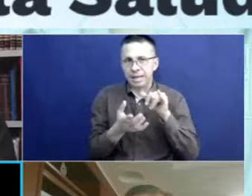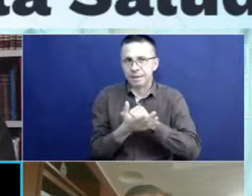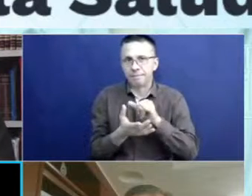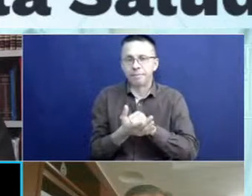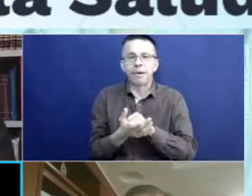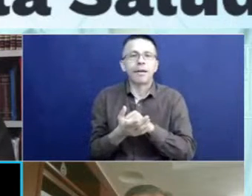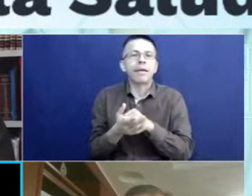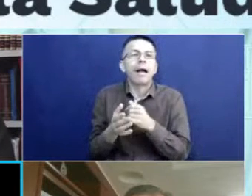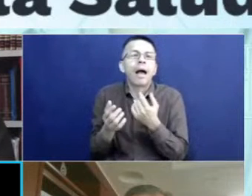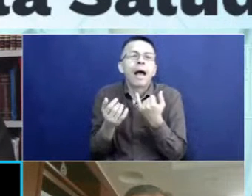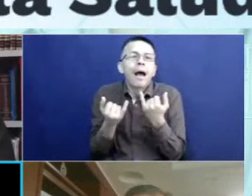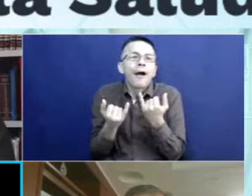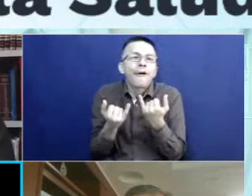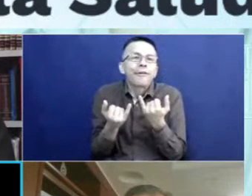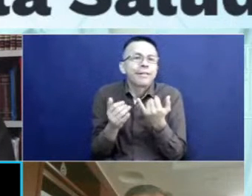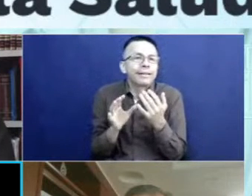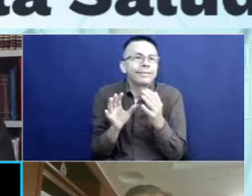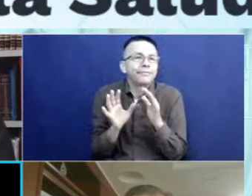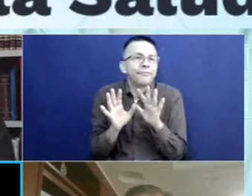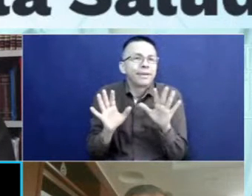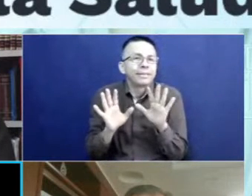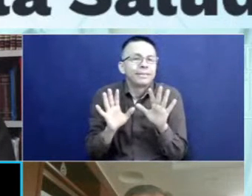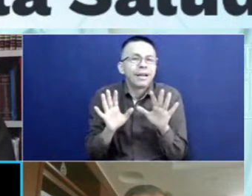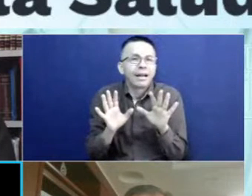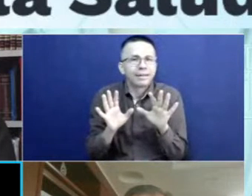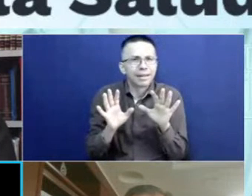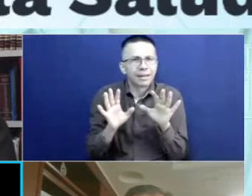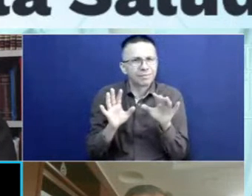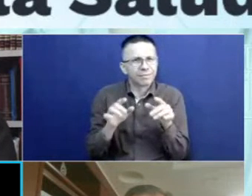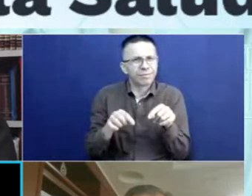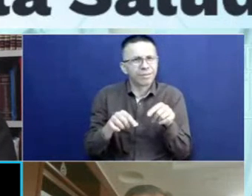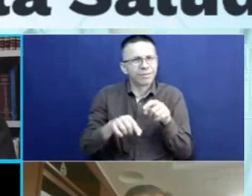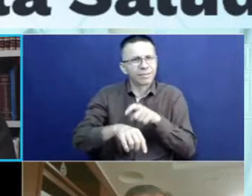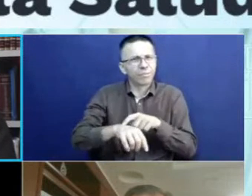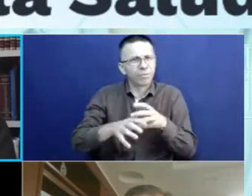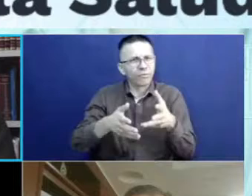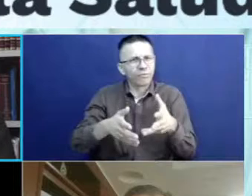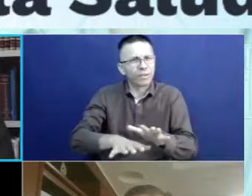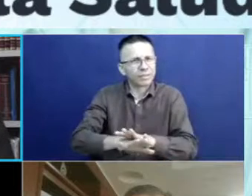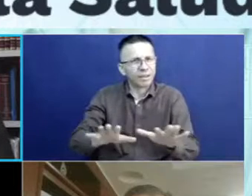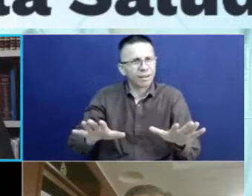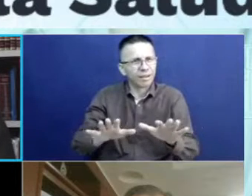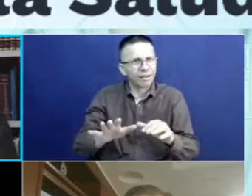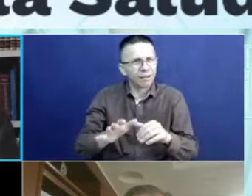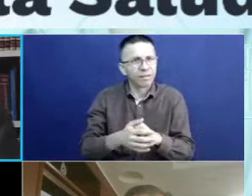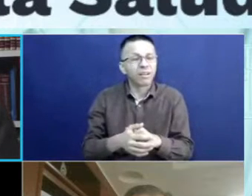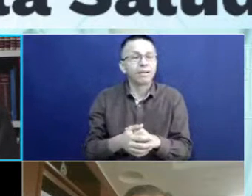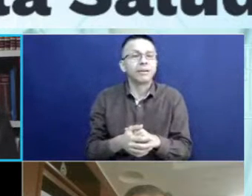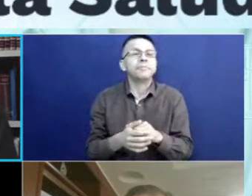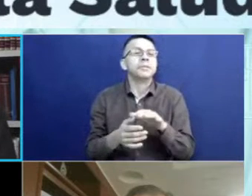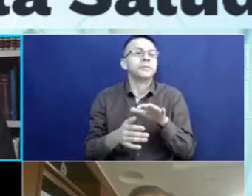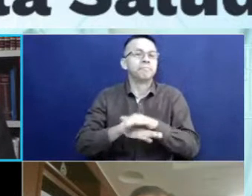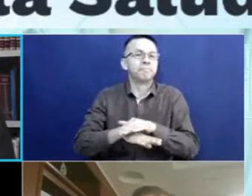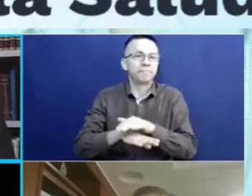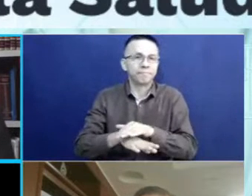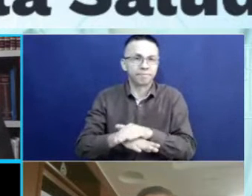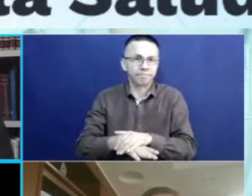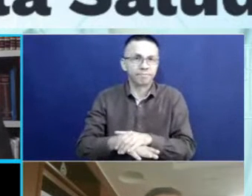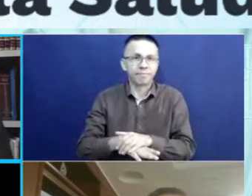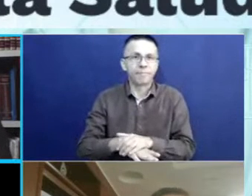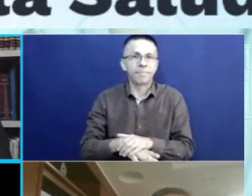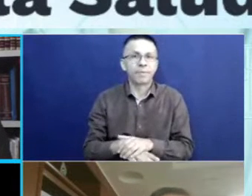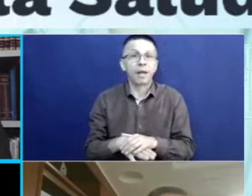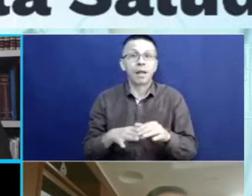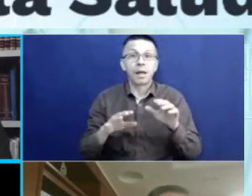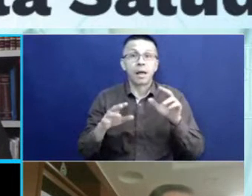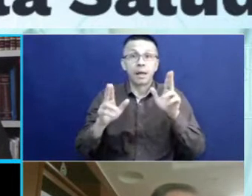me desocupé y veo que ya estamos al final de los finales. Pues, consejero, venga, le cuento. Estamos acompañados. Por favor, activan